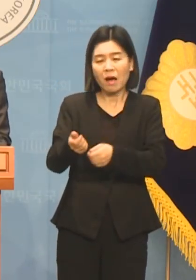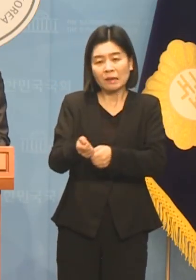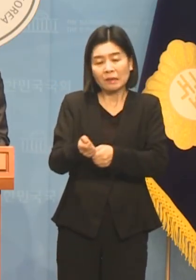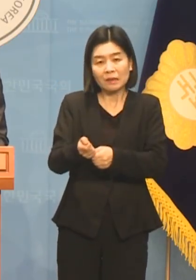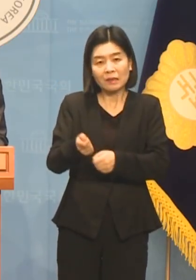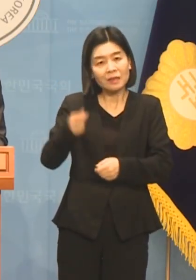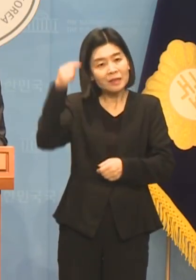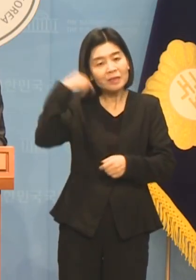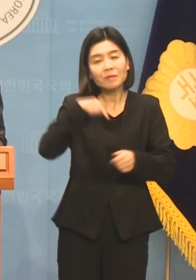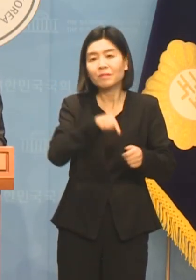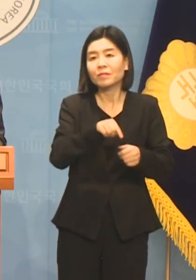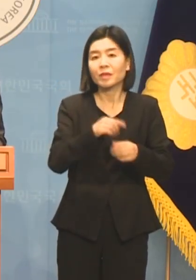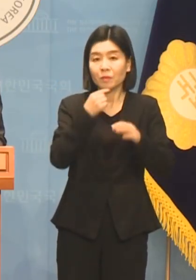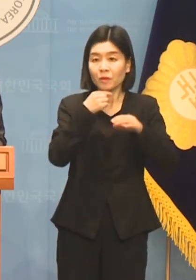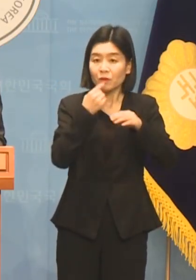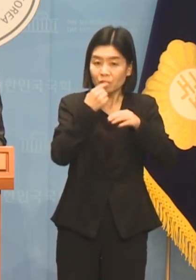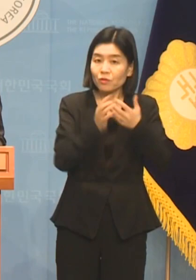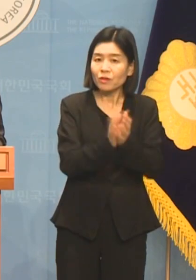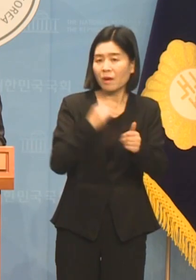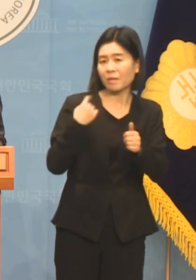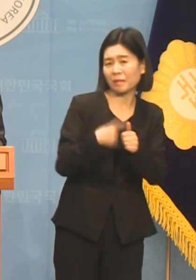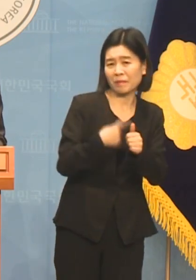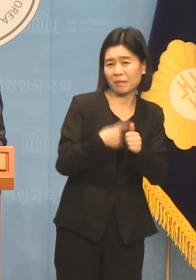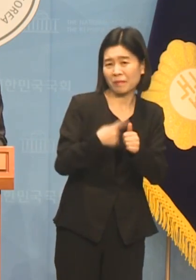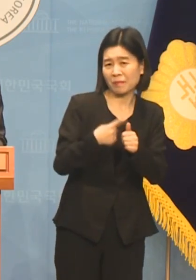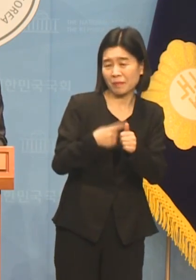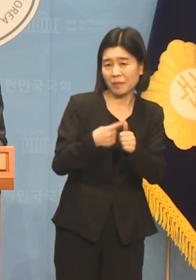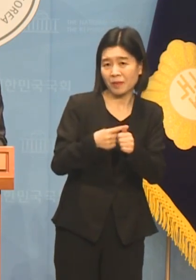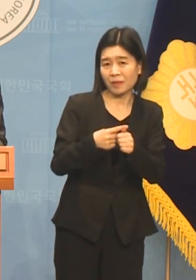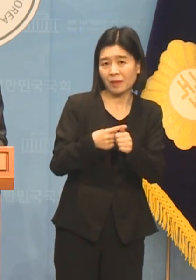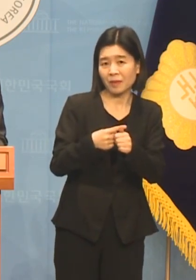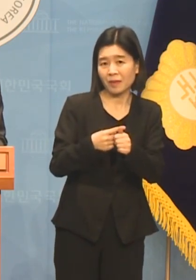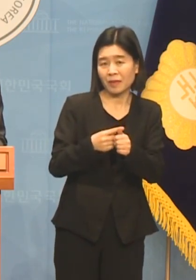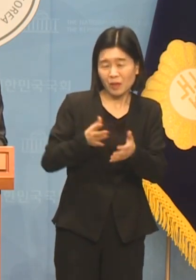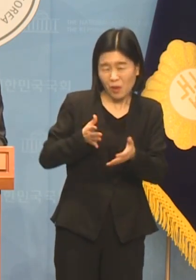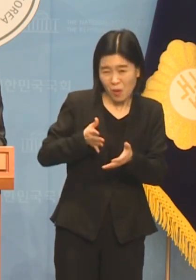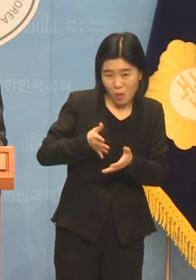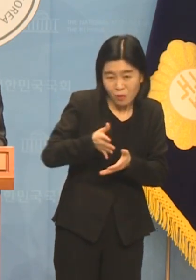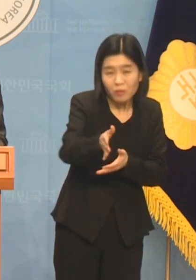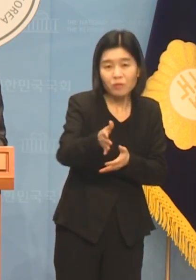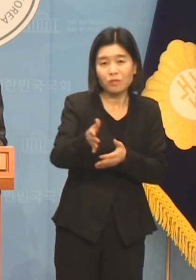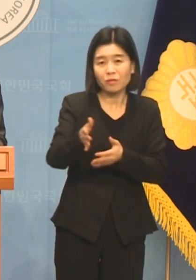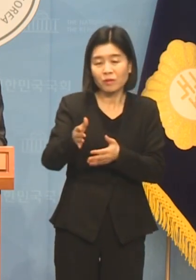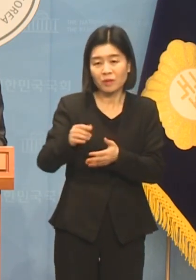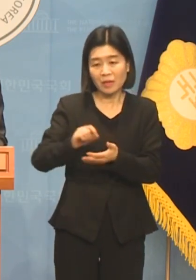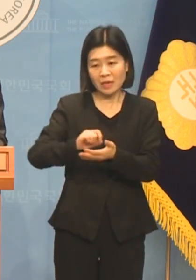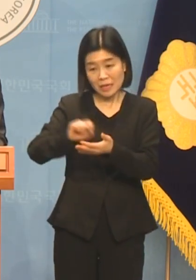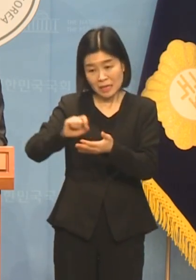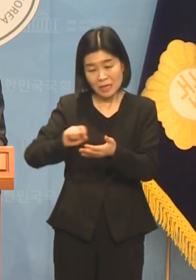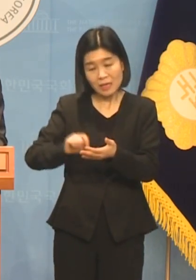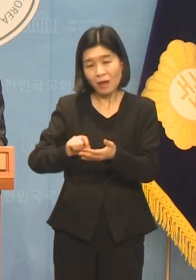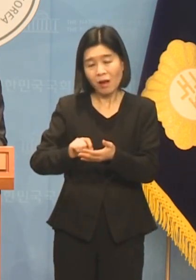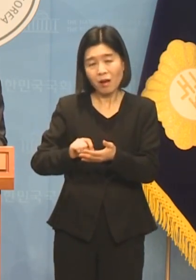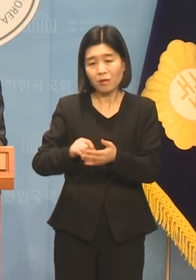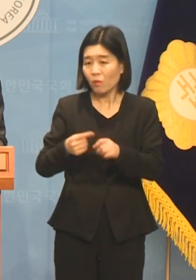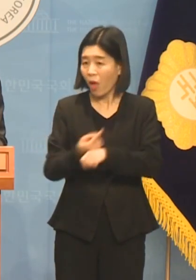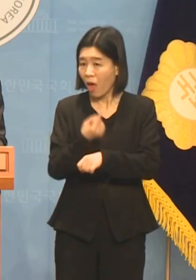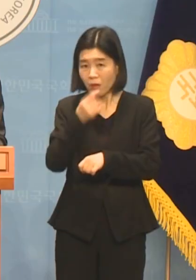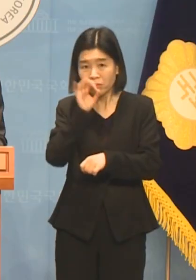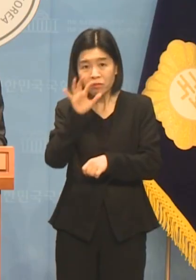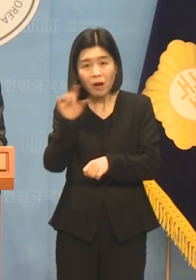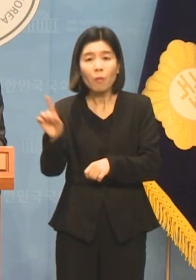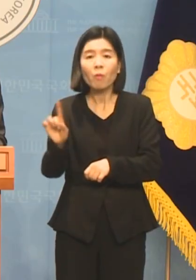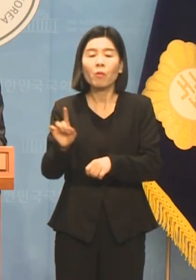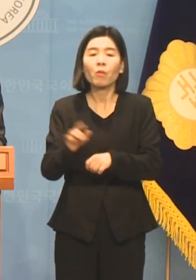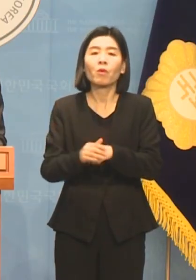민주당을 비방하지 않고는 기사를 제대로 쓰지 못하는 건 아닌지 의심스러울 정도입니다. 이런 터무니없는 보도